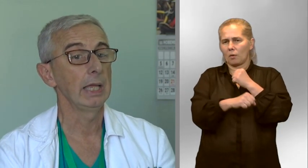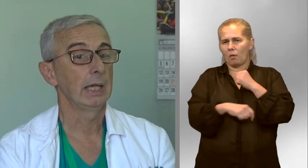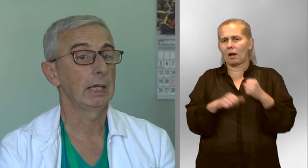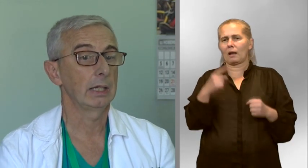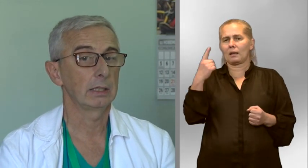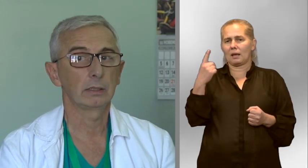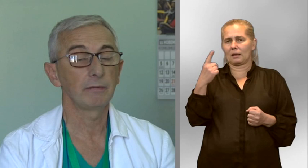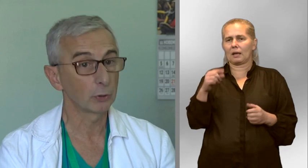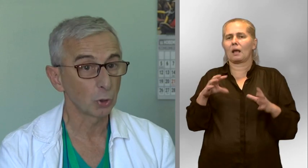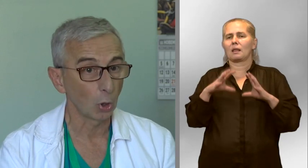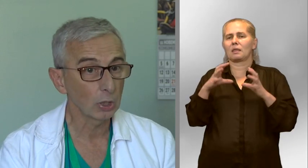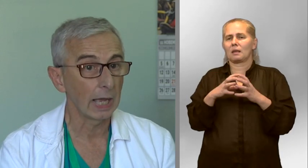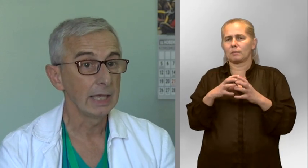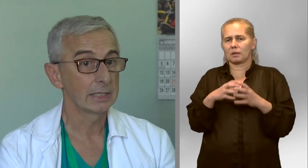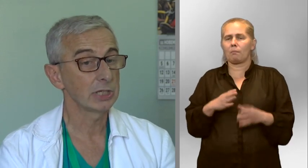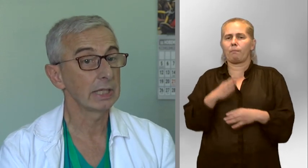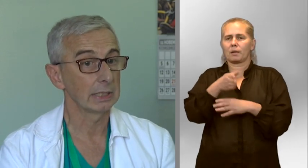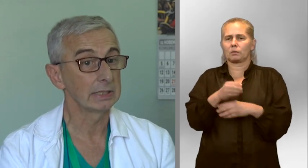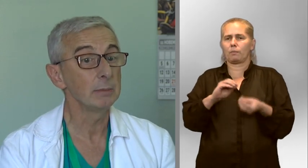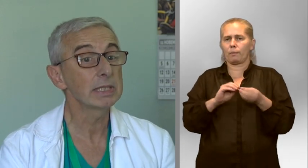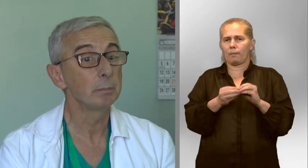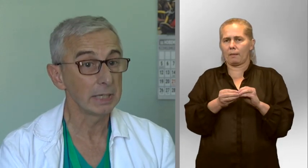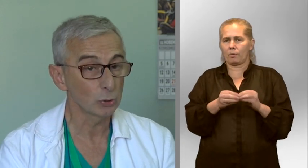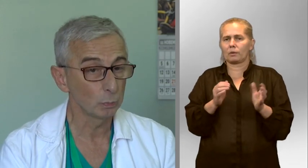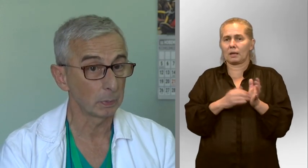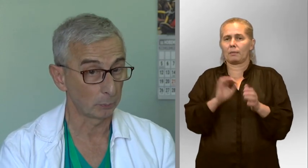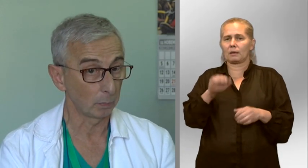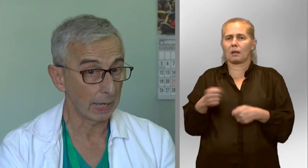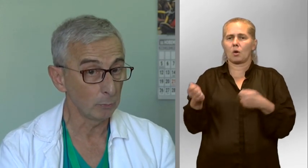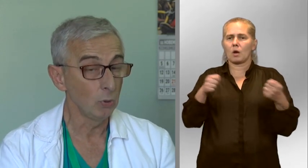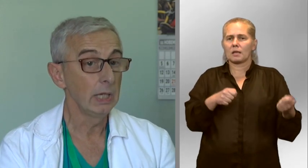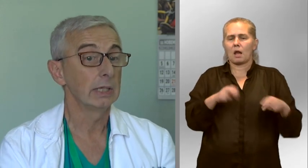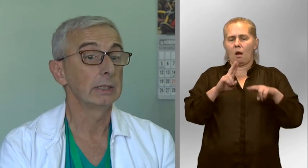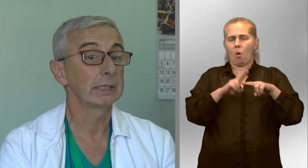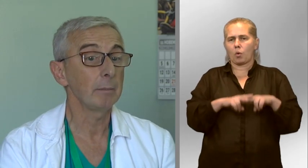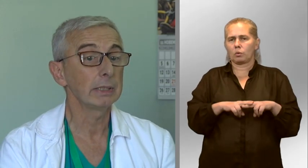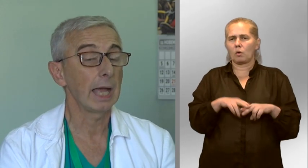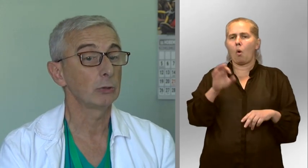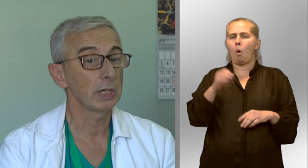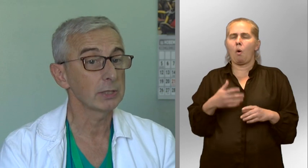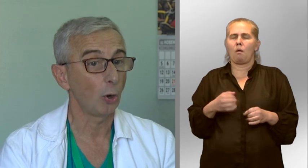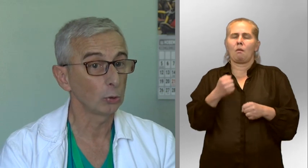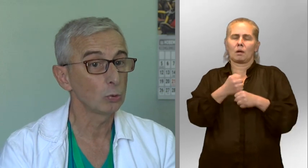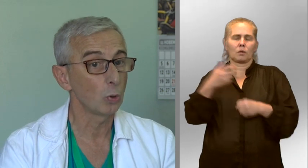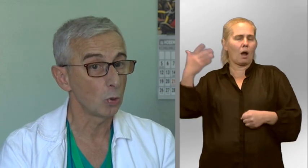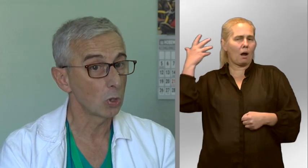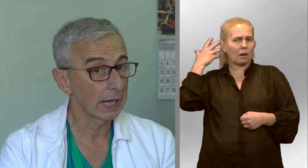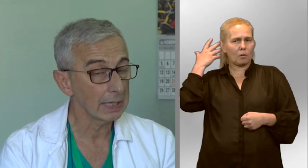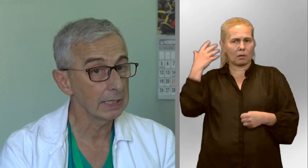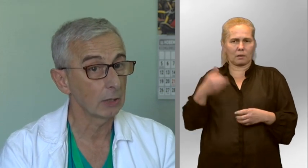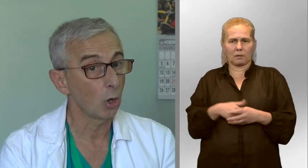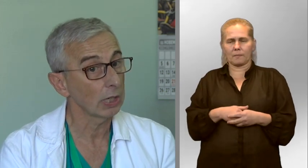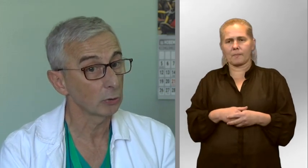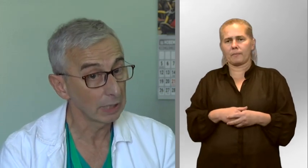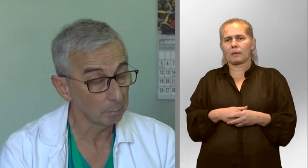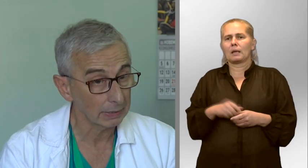logopeda, defektologa, znači jedan timski pristup problemu, treba da donese odluku o